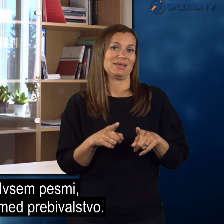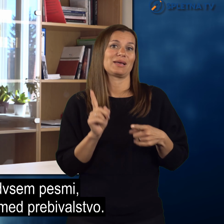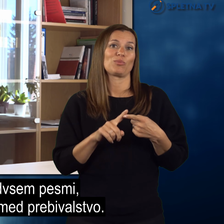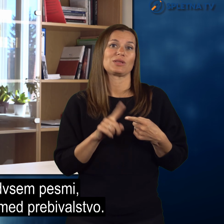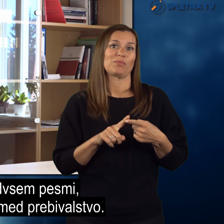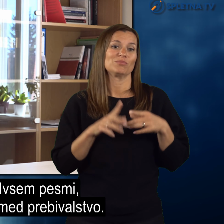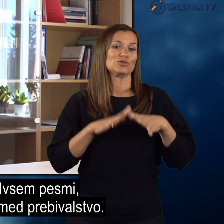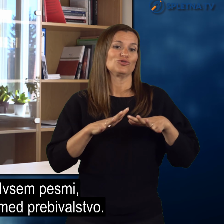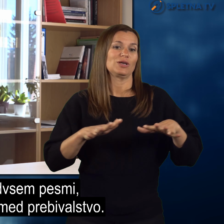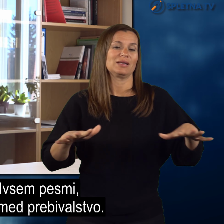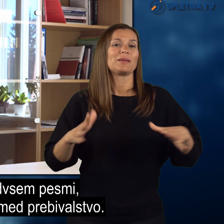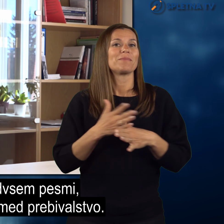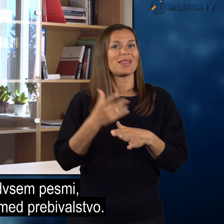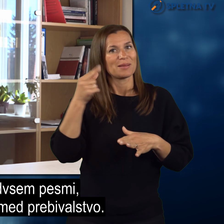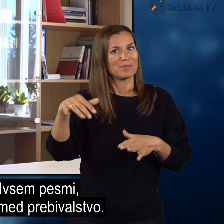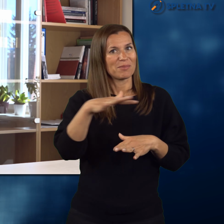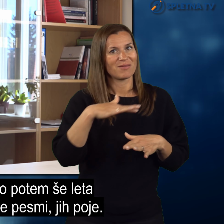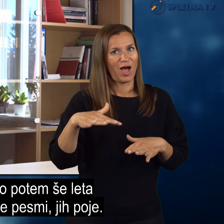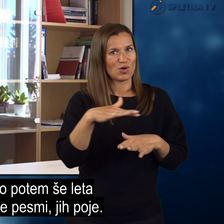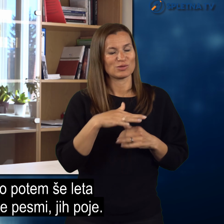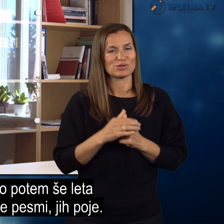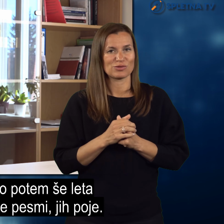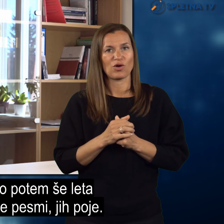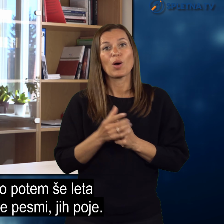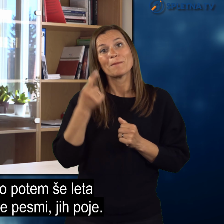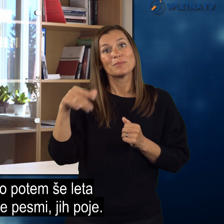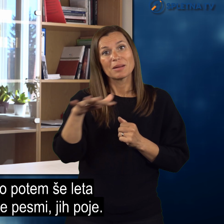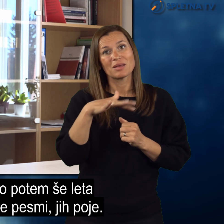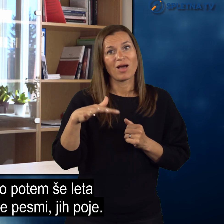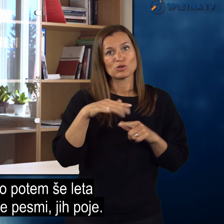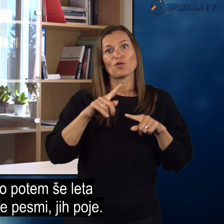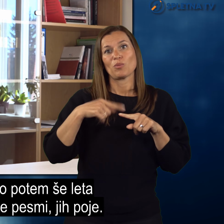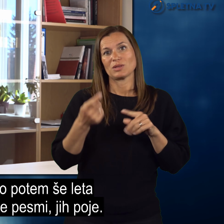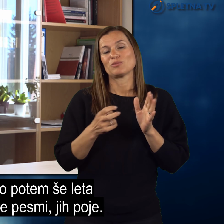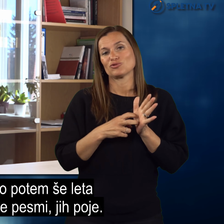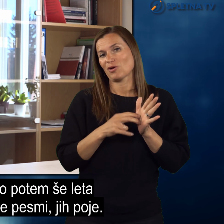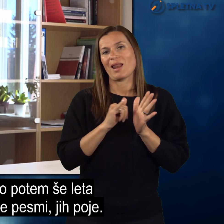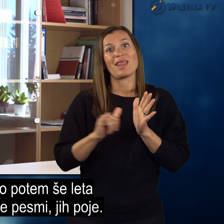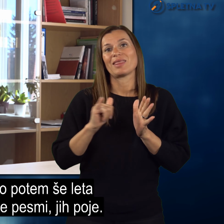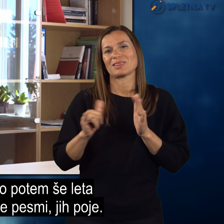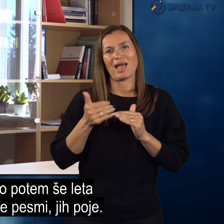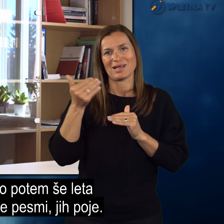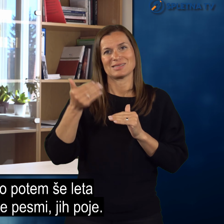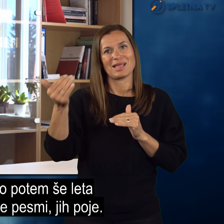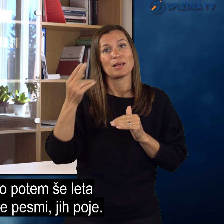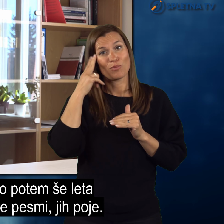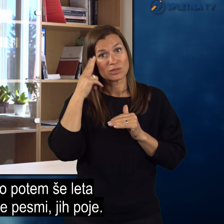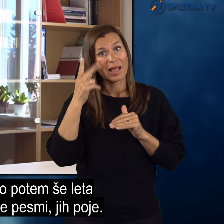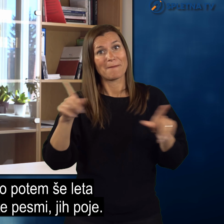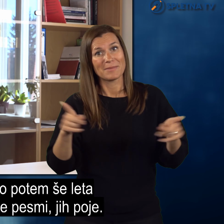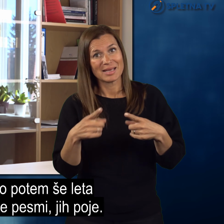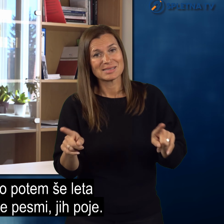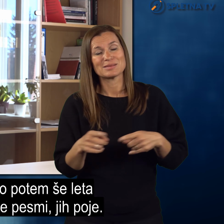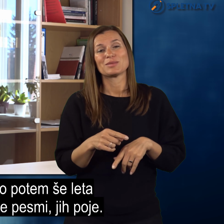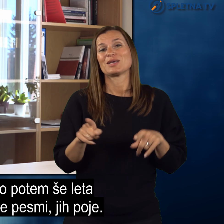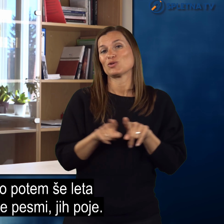jih potem širi med prebivalstvo. To prebivalstvo potem še leta kasneje pozna te pesmi, jih